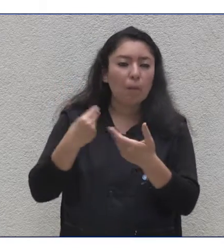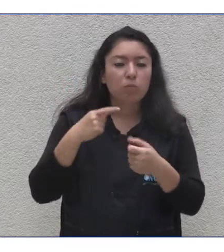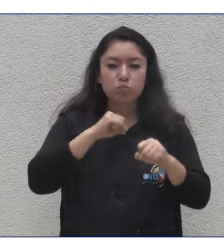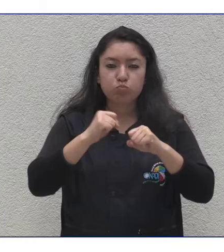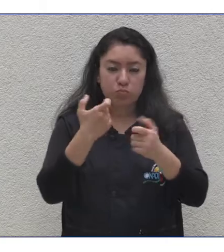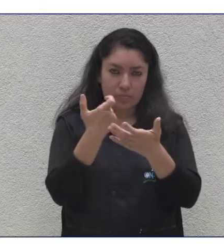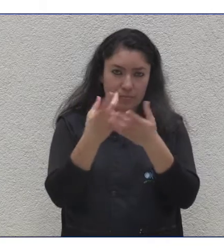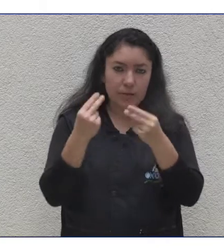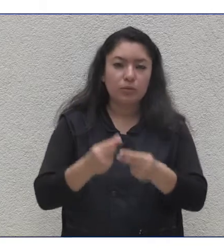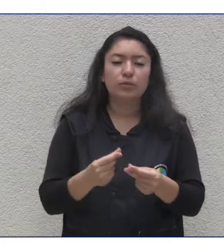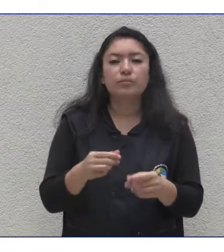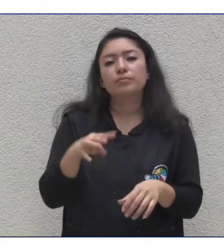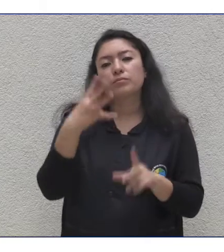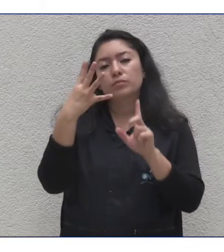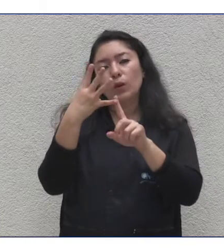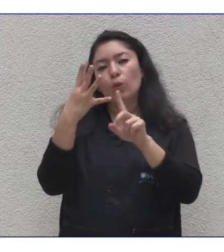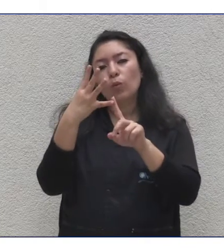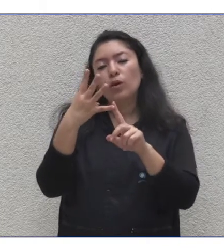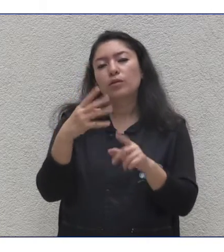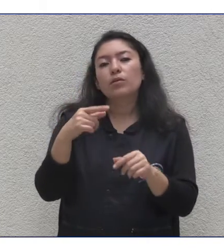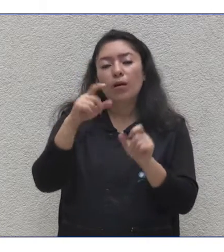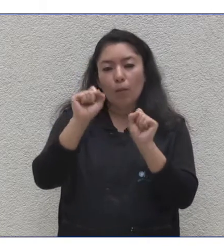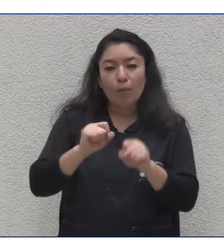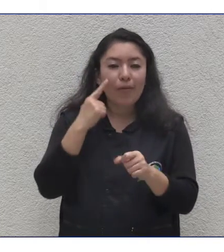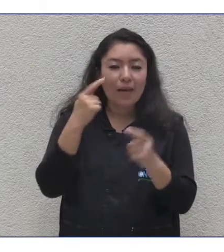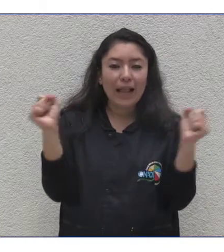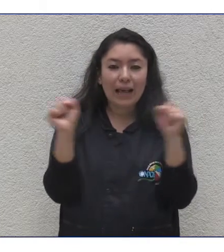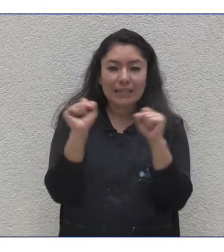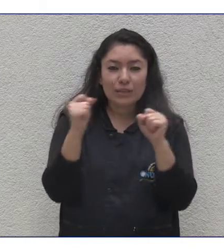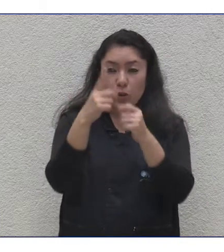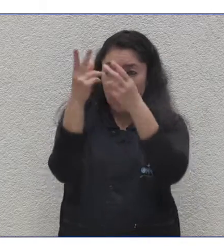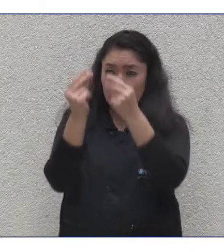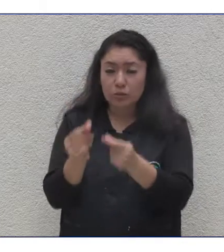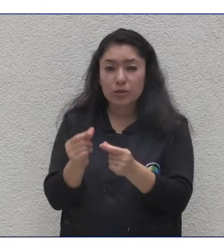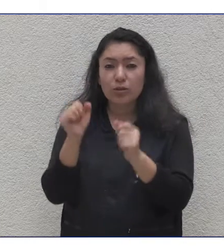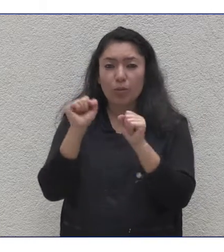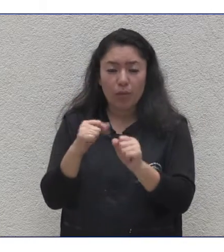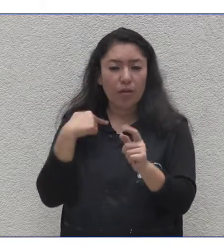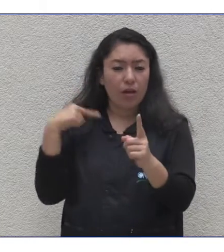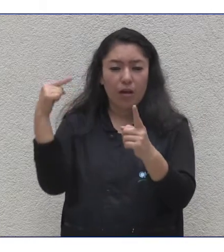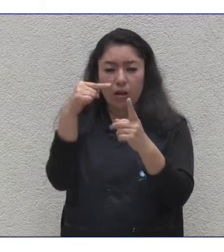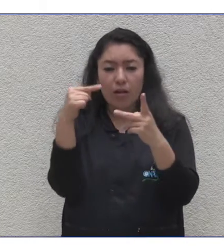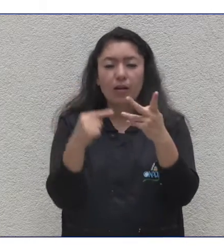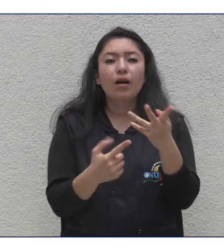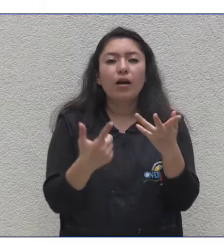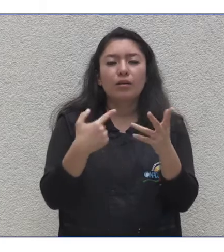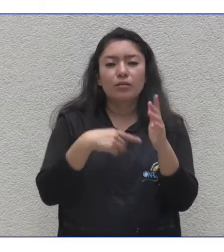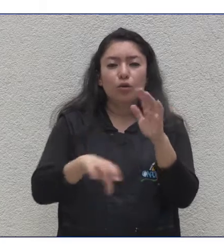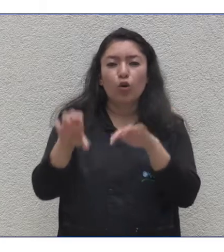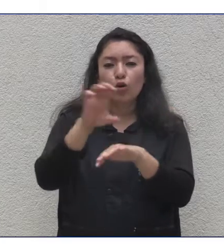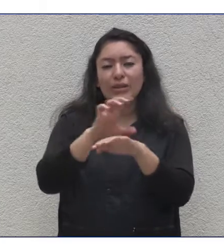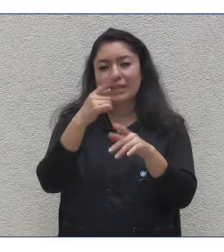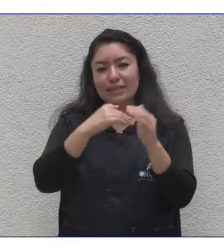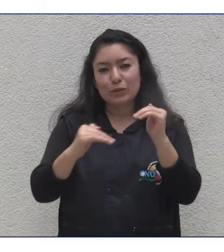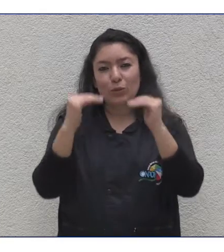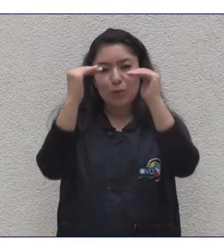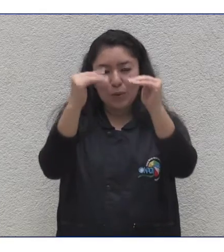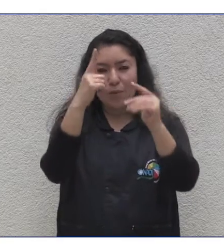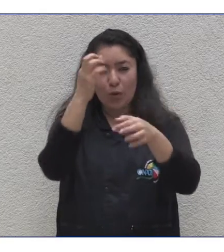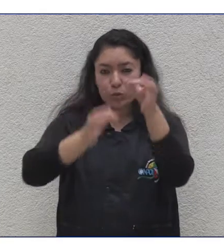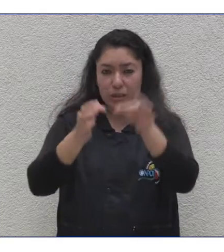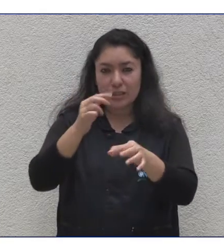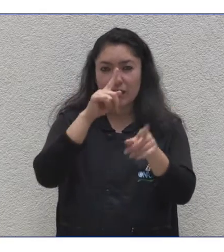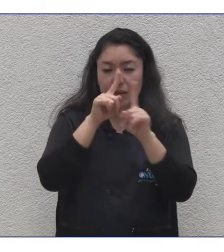empleados públicos. 4. El ejercicio de su presupuesto asignado a la Corte Suprema de Justicia, Sala de